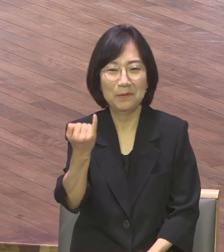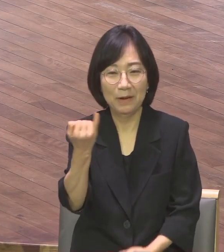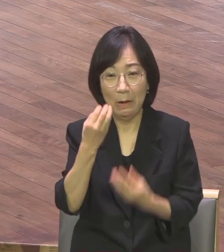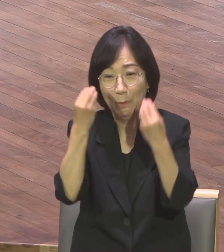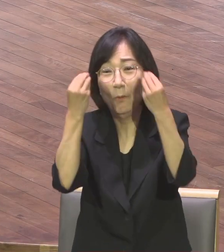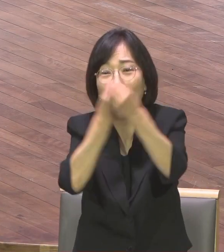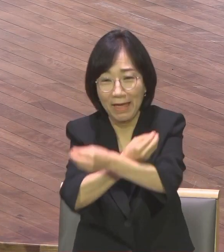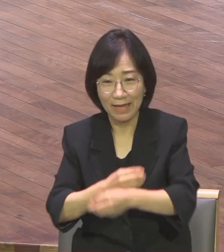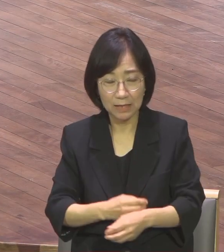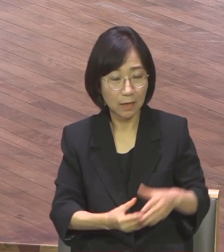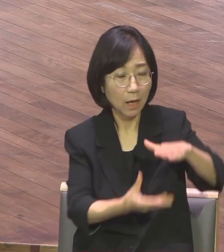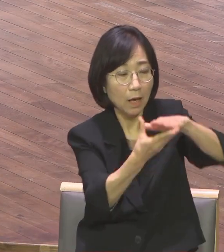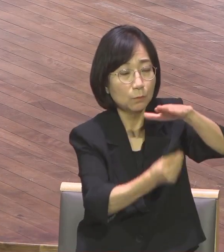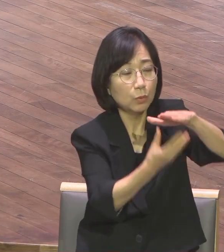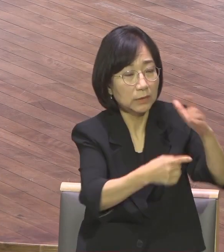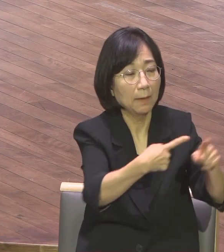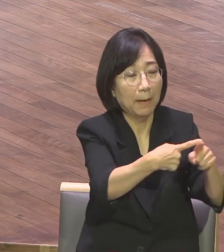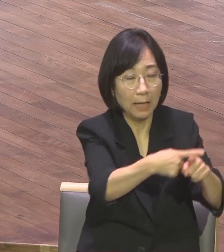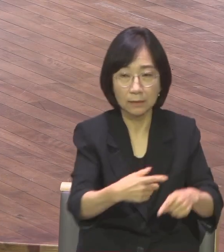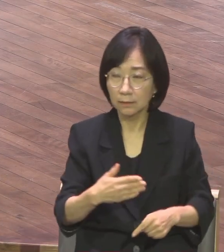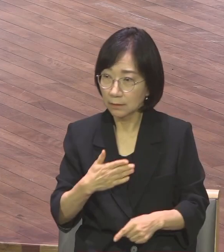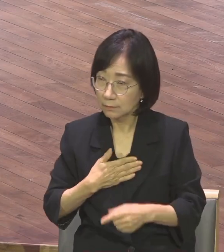오해를 해도 한참 한 거지요.